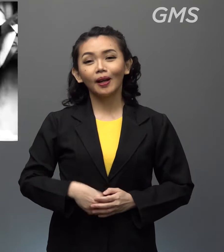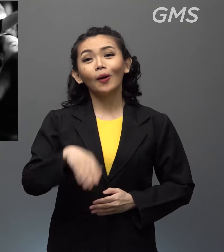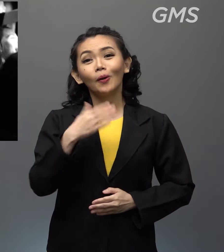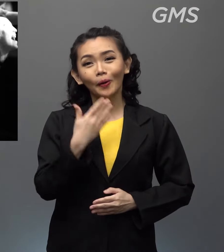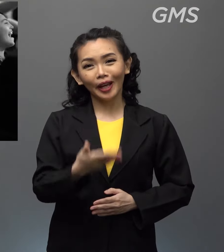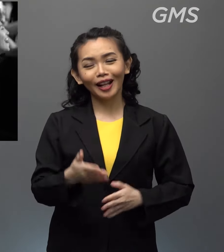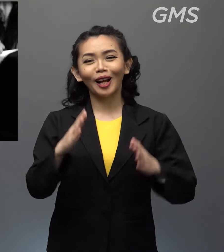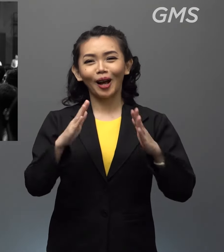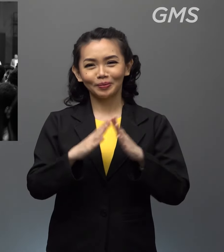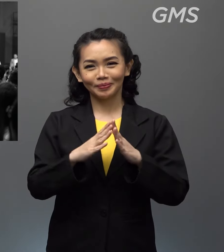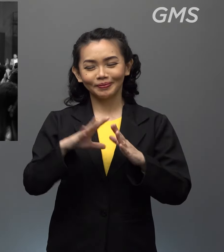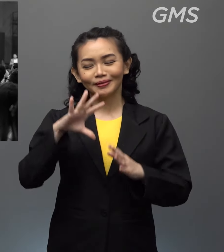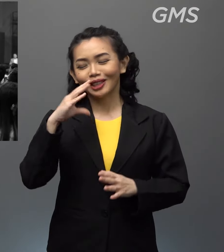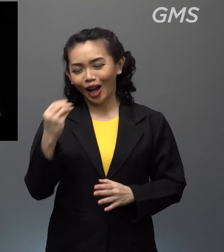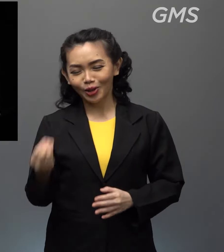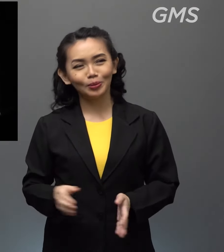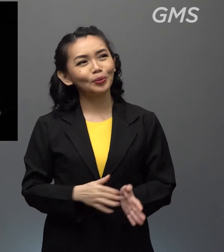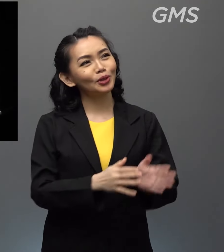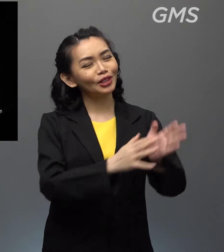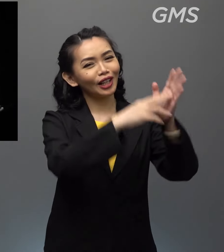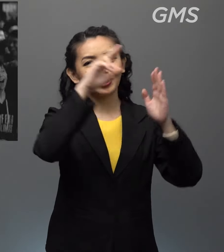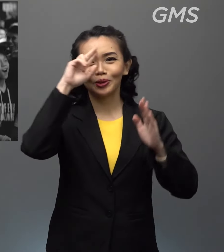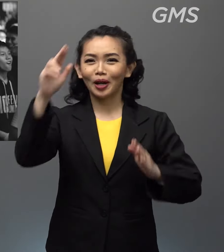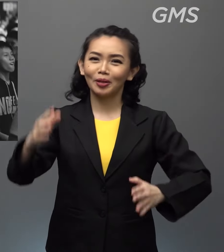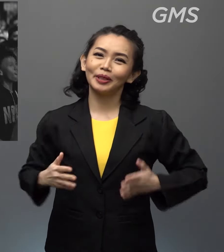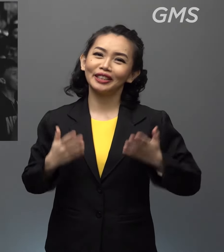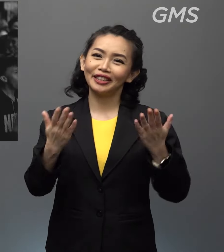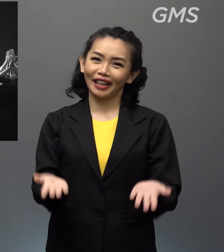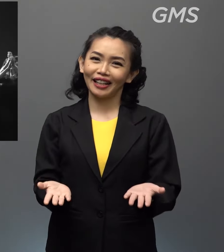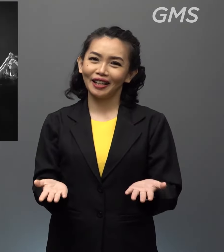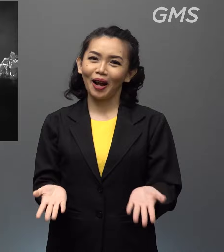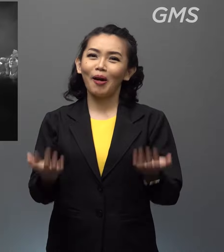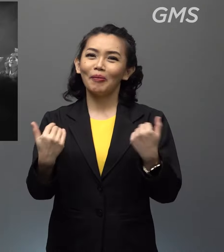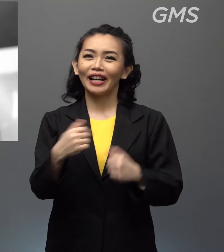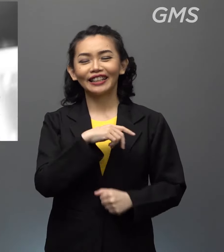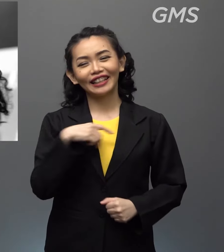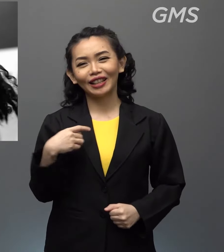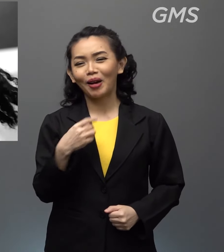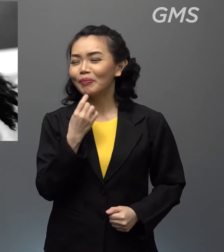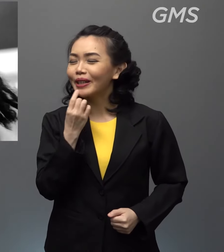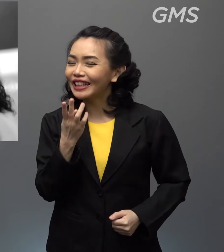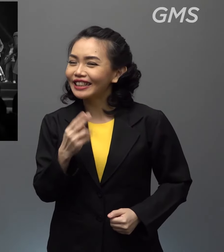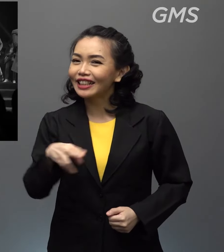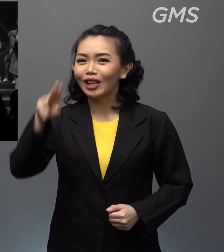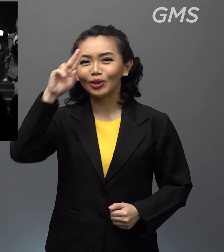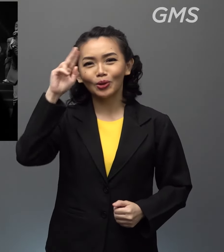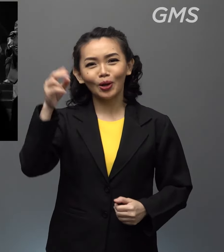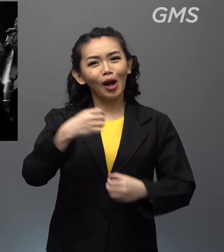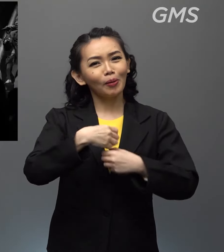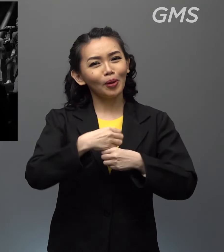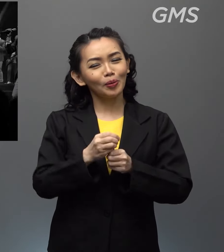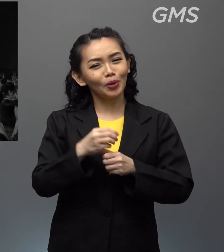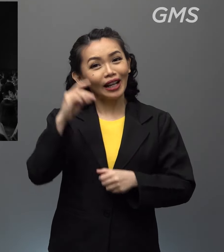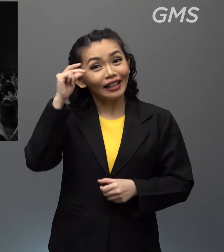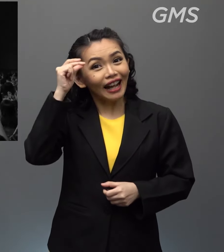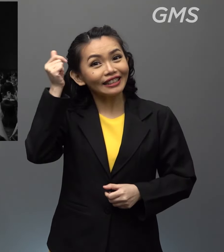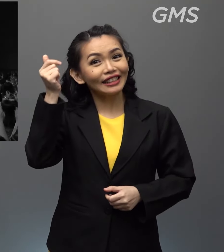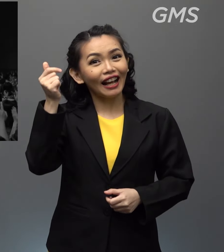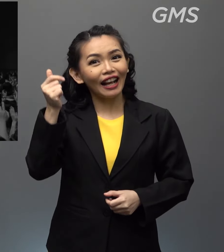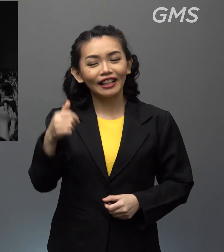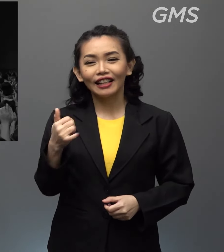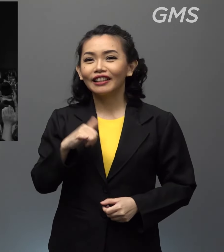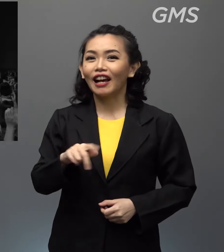Welcome to the year of praise and provision. Mari kita mengizinkan Tuhan merajut rancangan yang